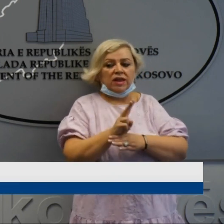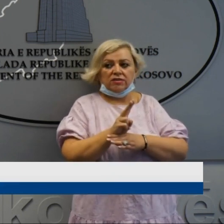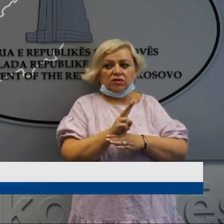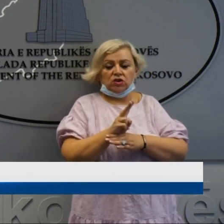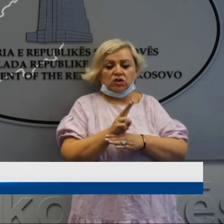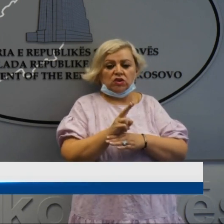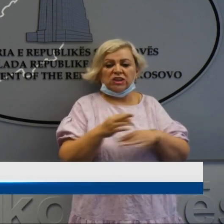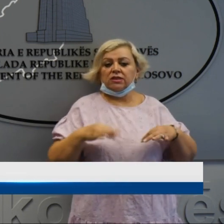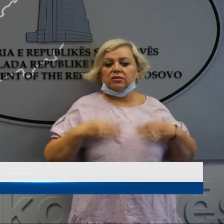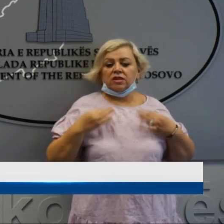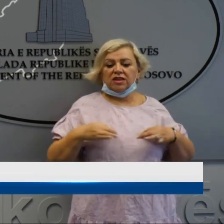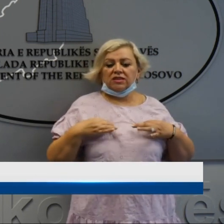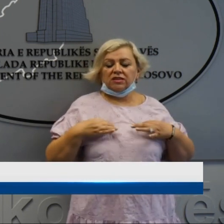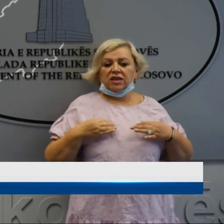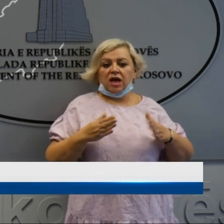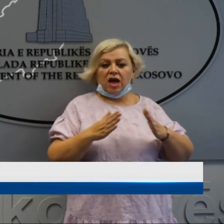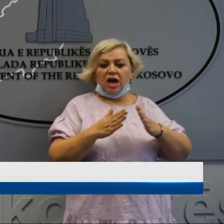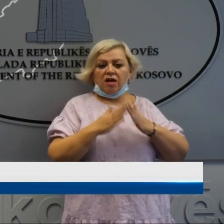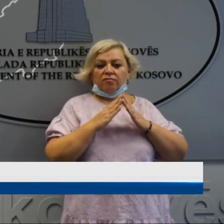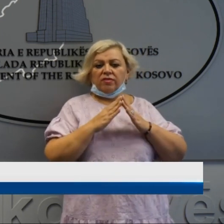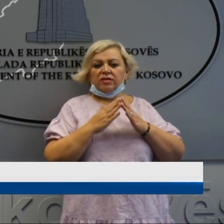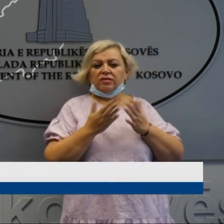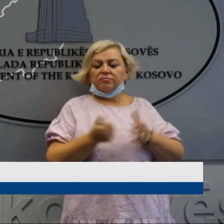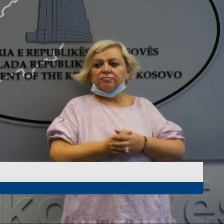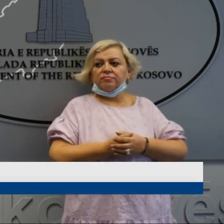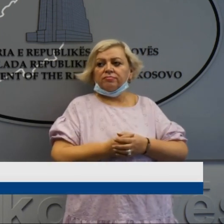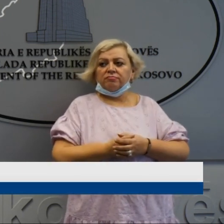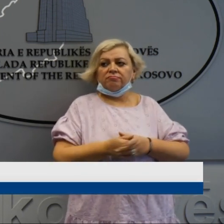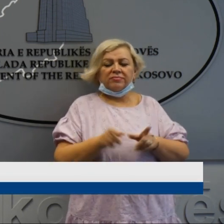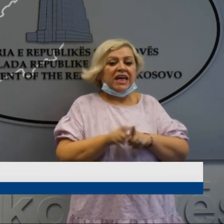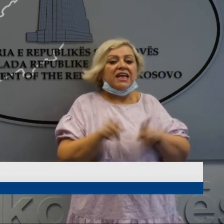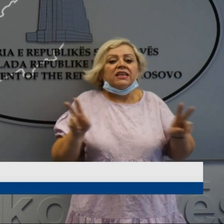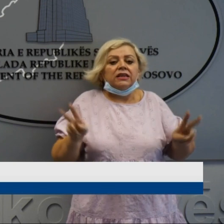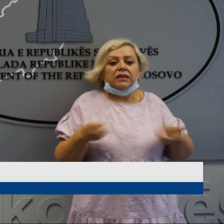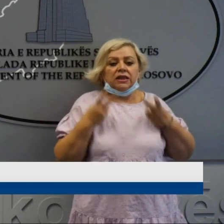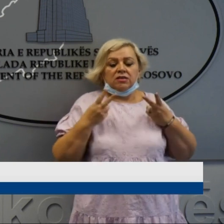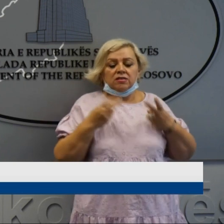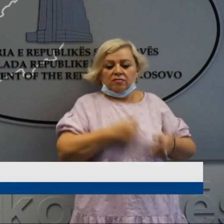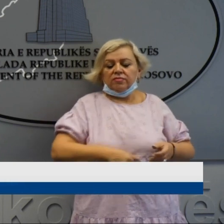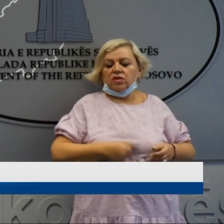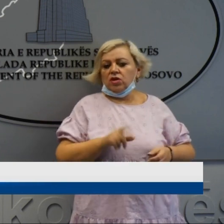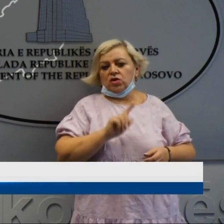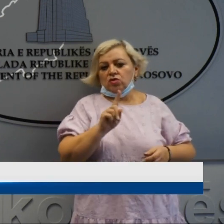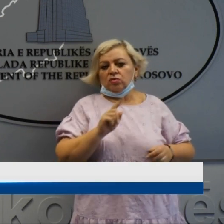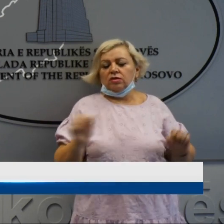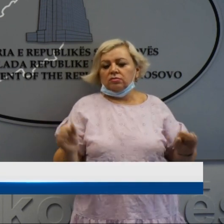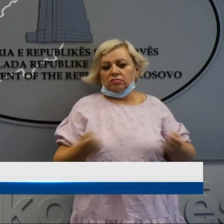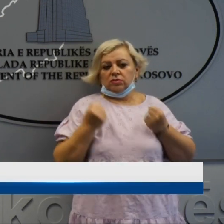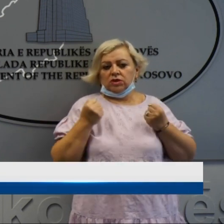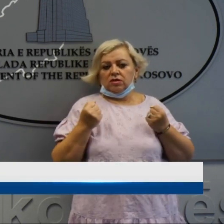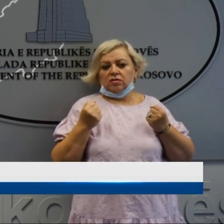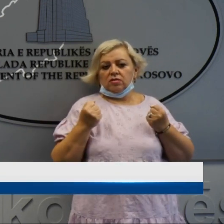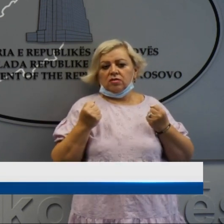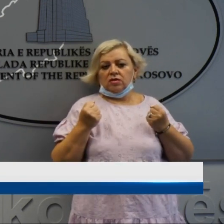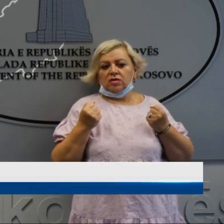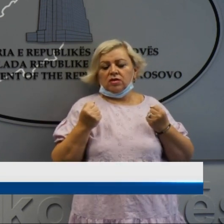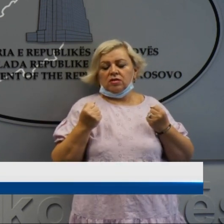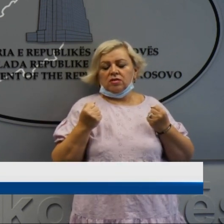parsor shëndetësor të trajtohen pacientet të cilet kanë simptoma të leta dhe jo simptoma të rënda, të